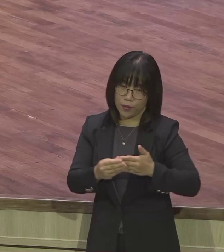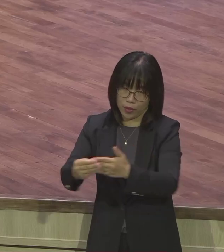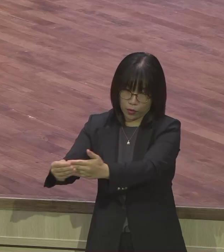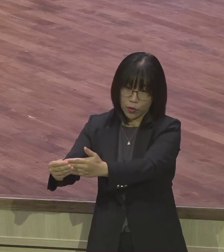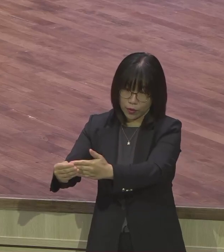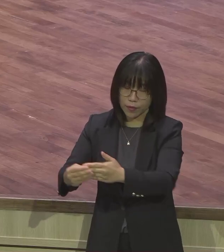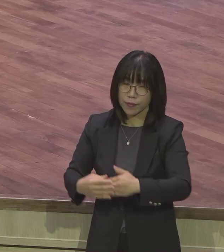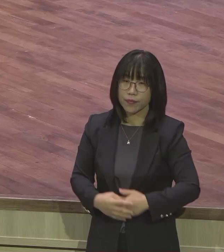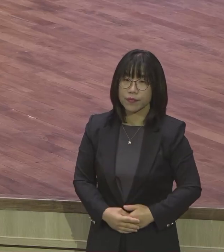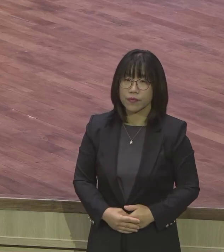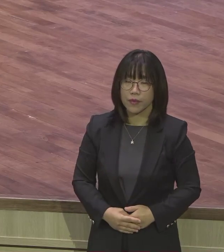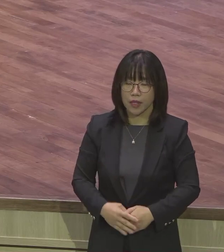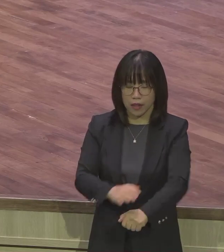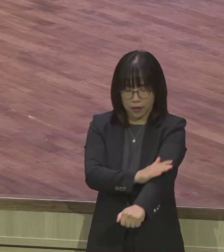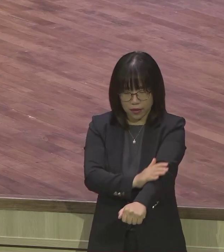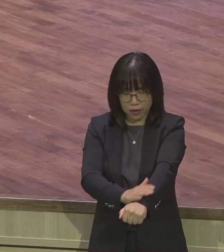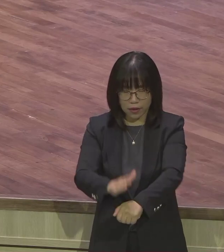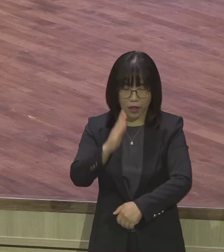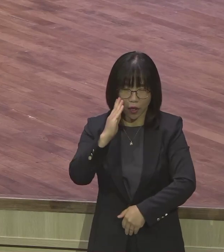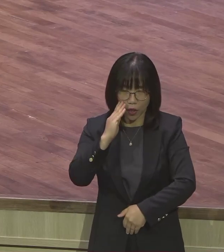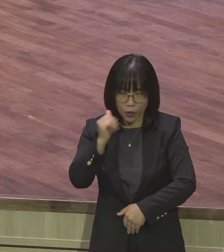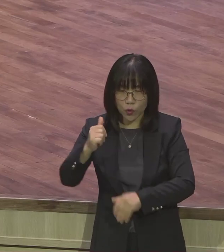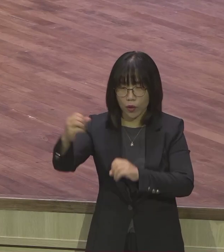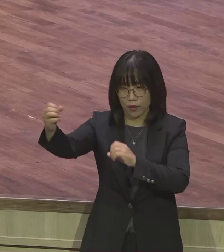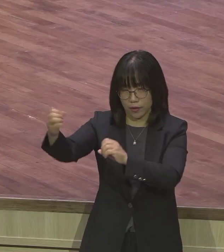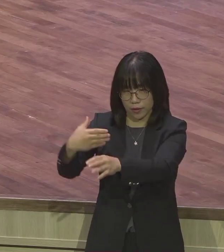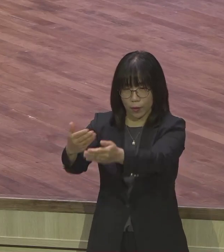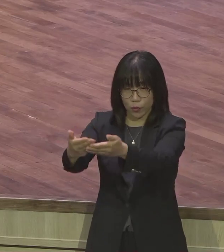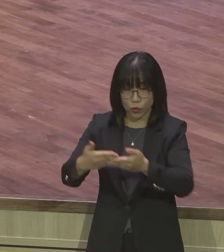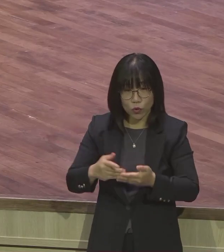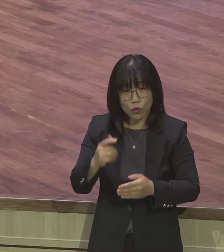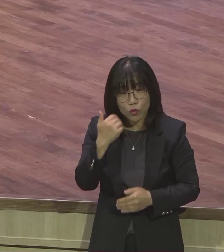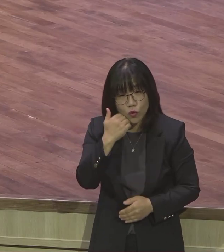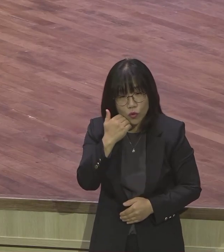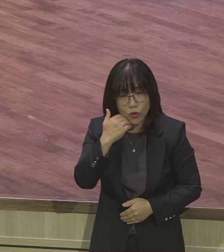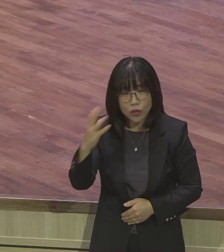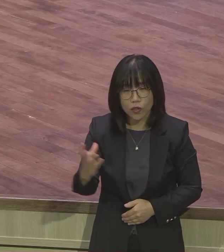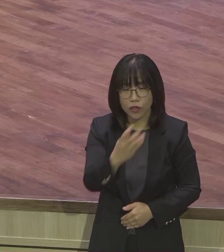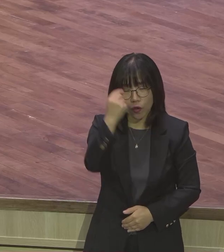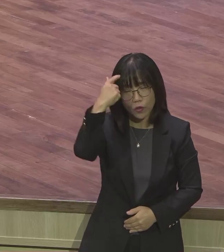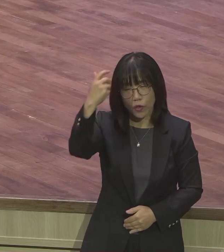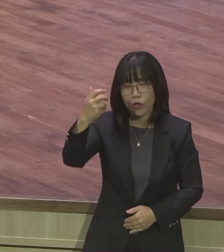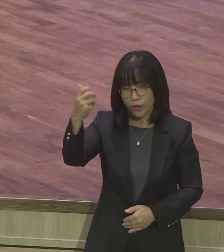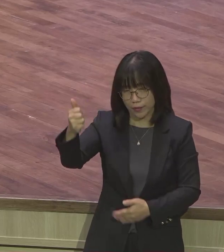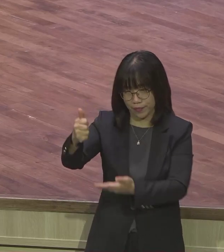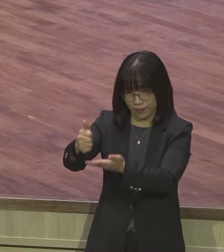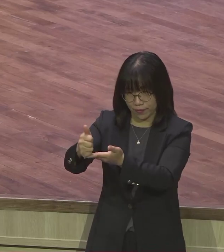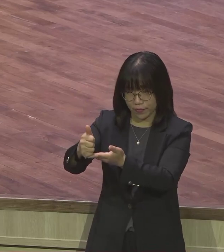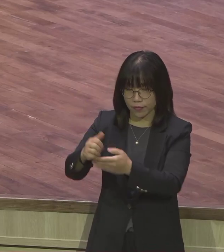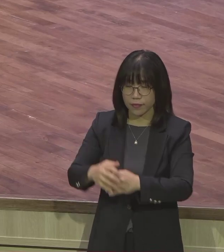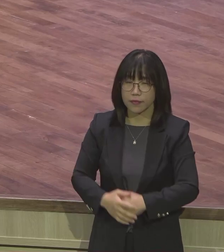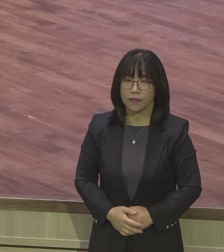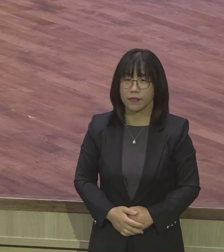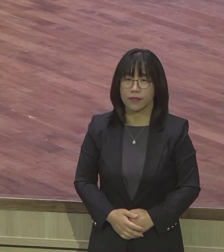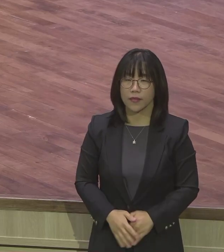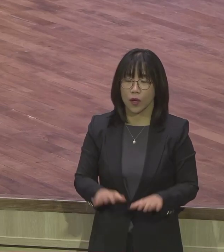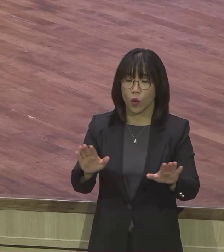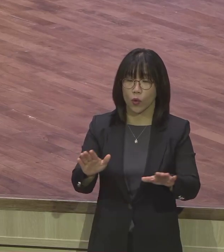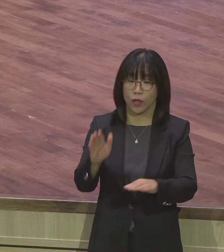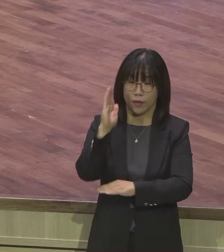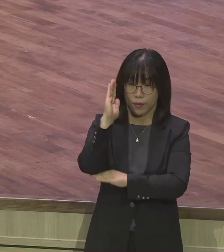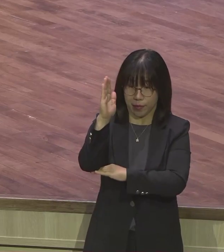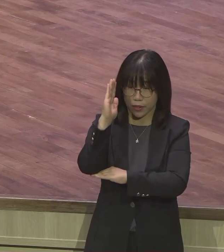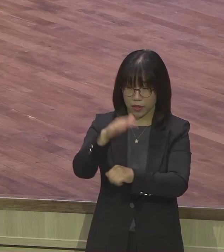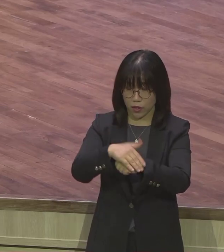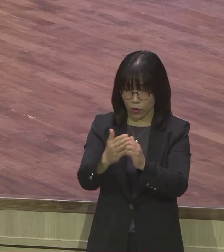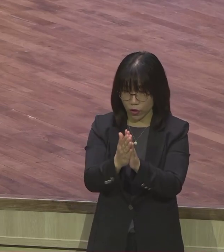수밖에 없는 그런 응답을 주신다. 자, 오늘 본문은 드디어 이제